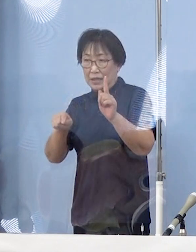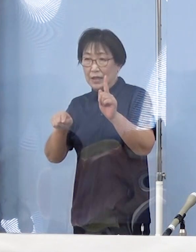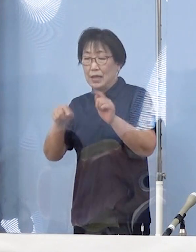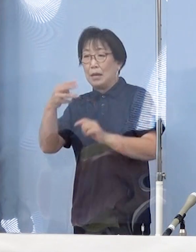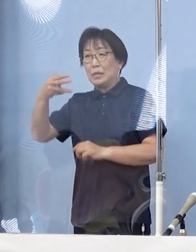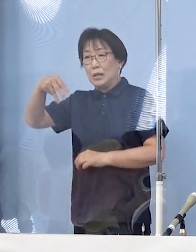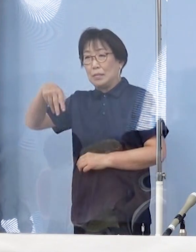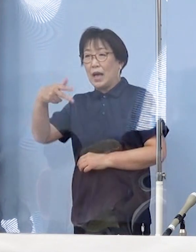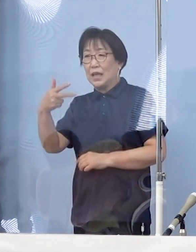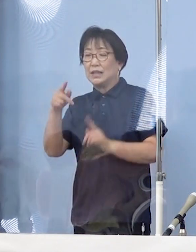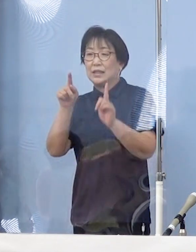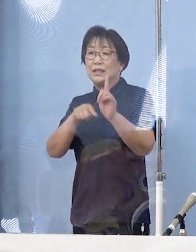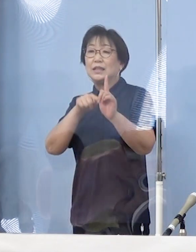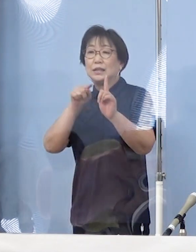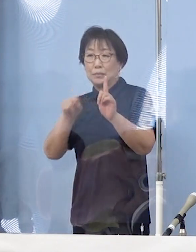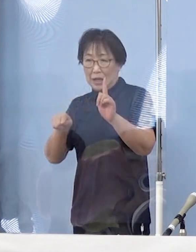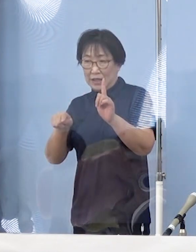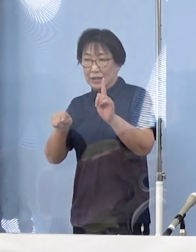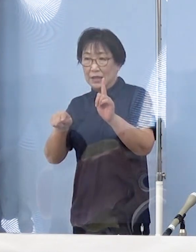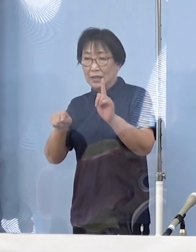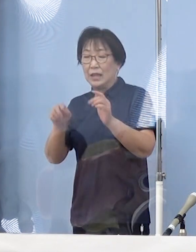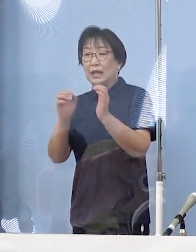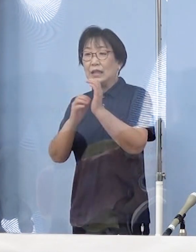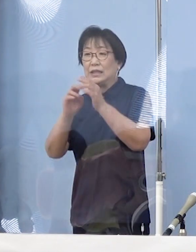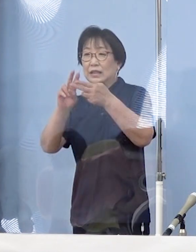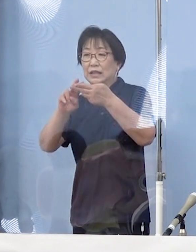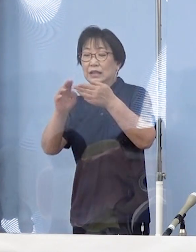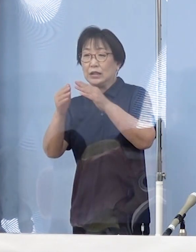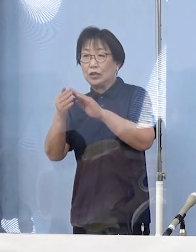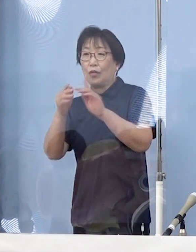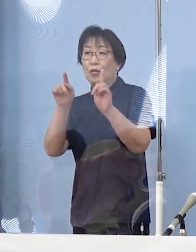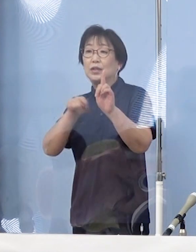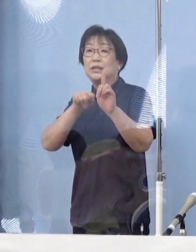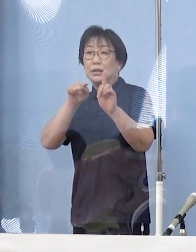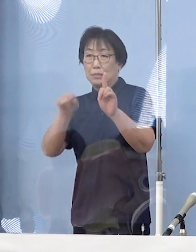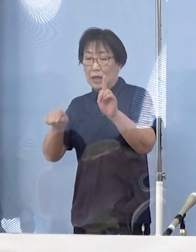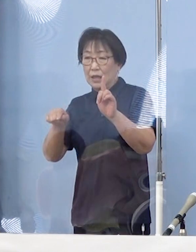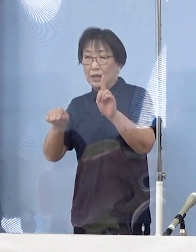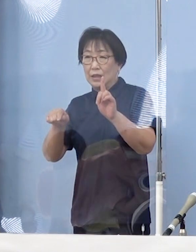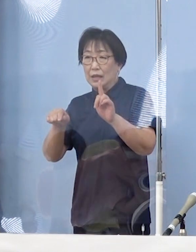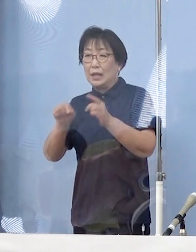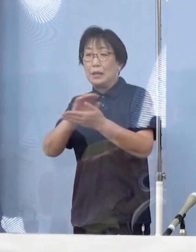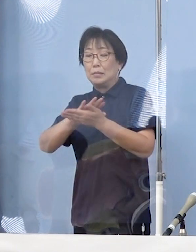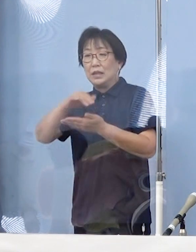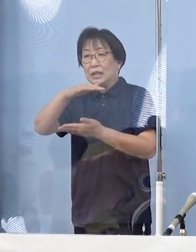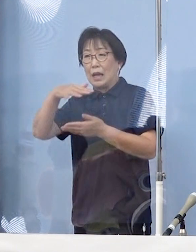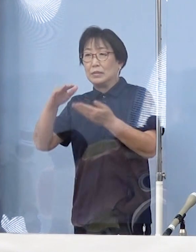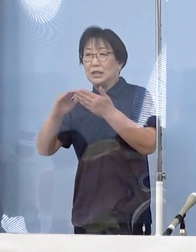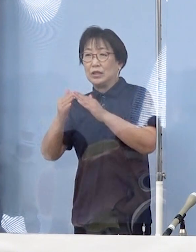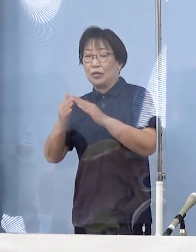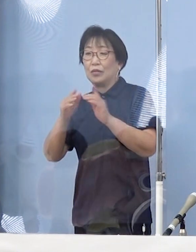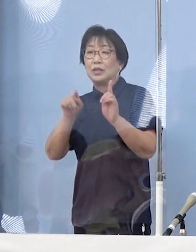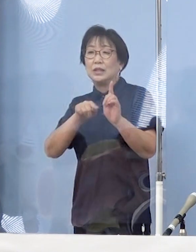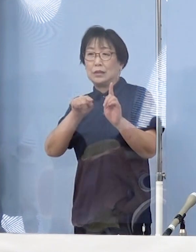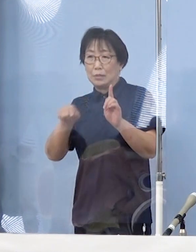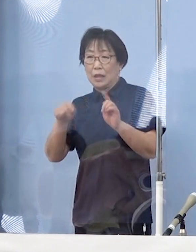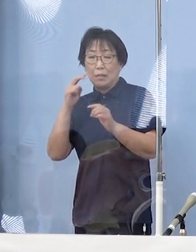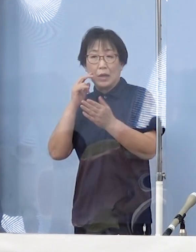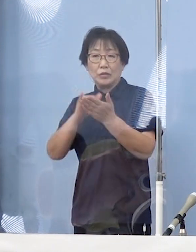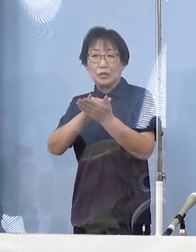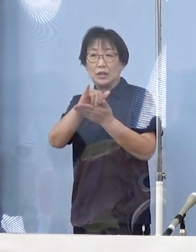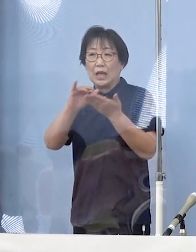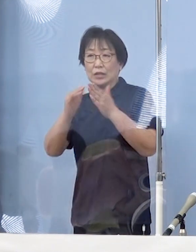美馬市1名、石井町1名、南町1名、松重